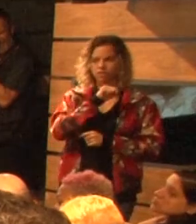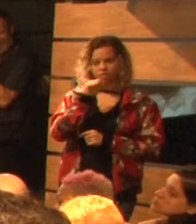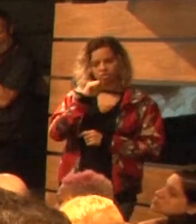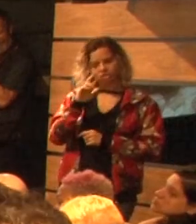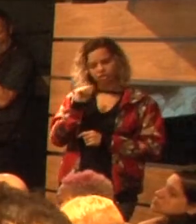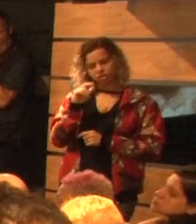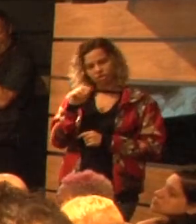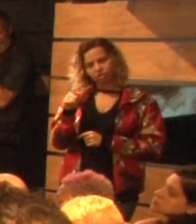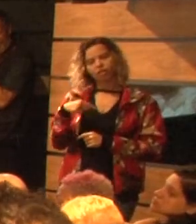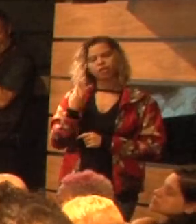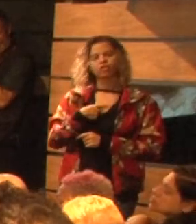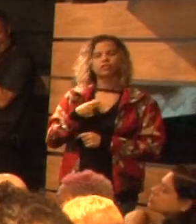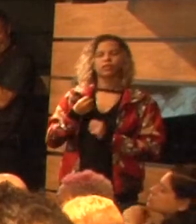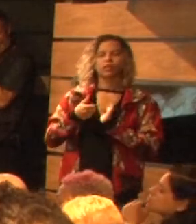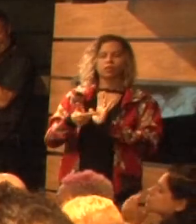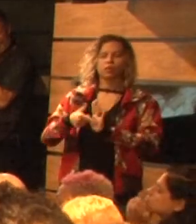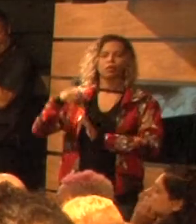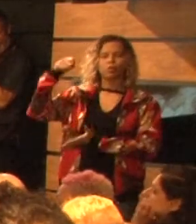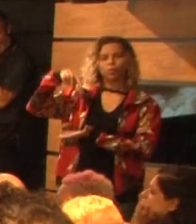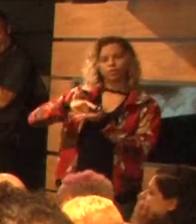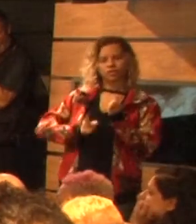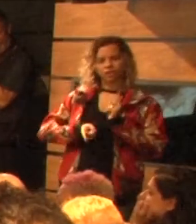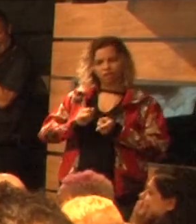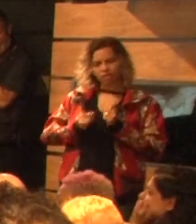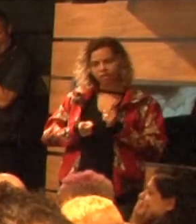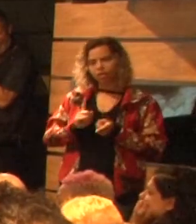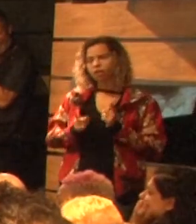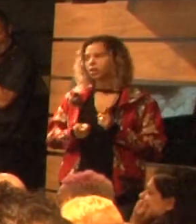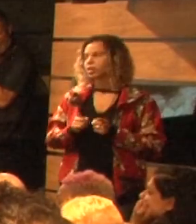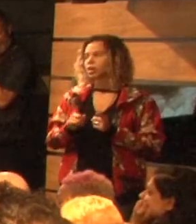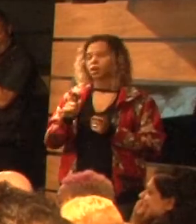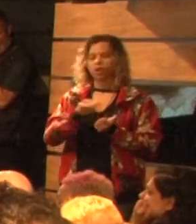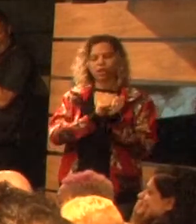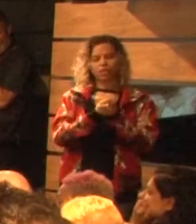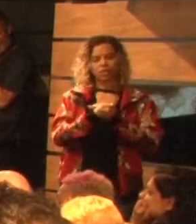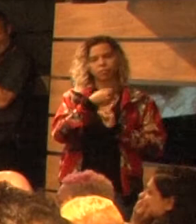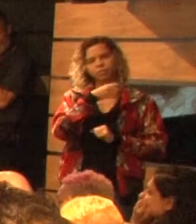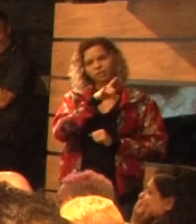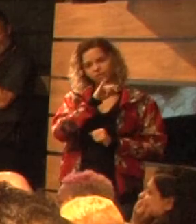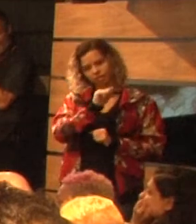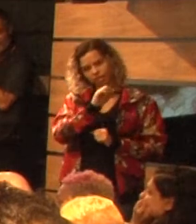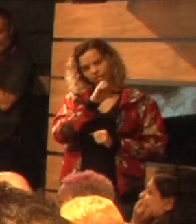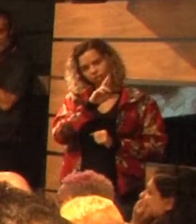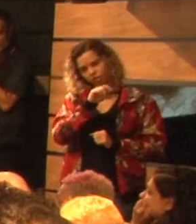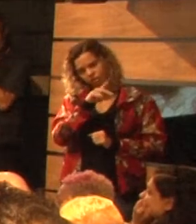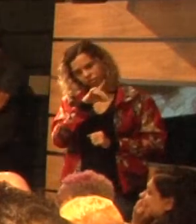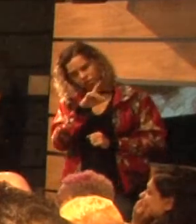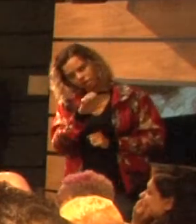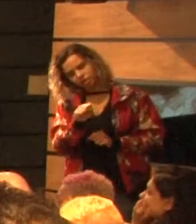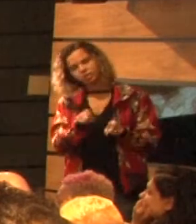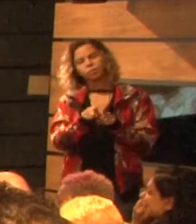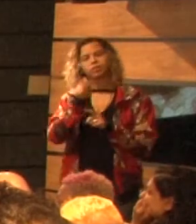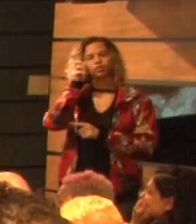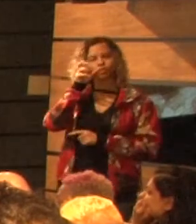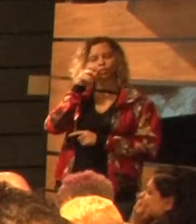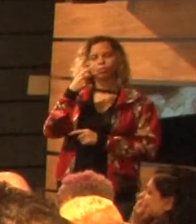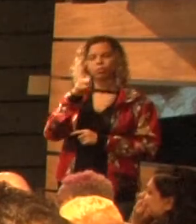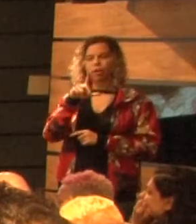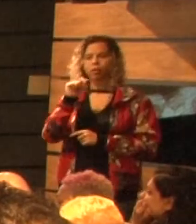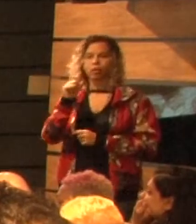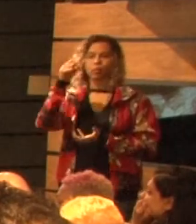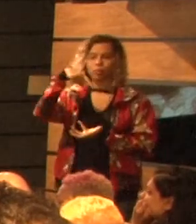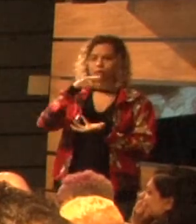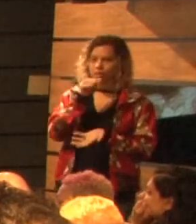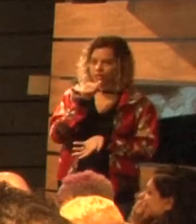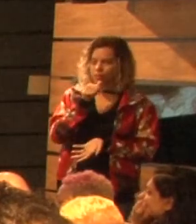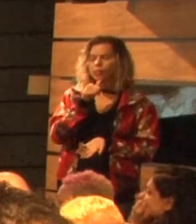vai apresentar Gota Trava, na quarta-feira, que é uma adaptação de uma ideia de Eurípides, e também Paulo Pontes e Chico Buarque, de Gota